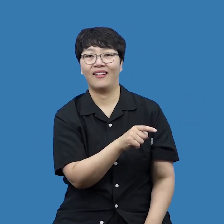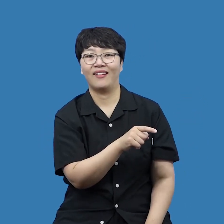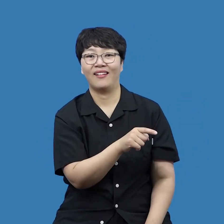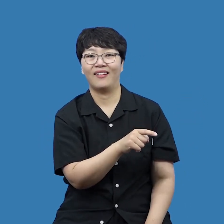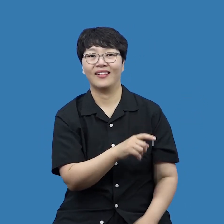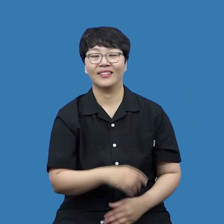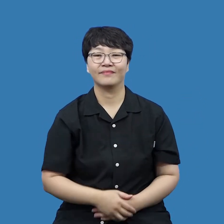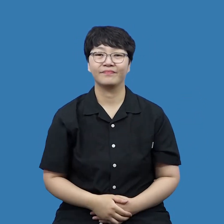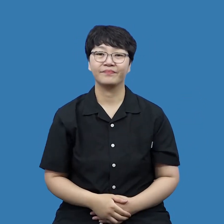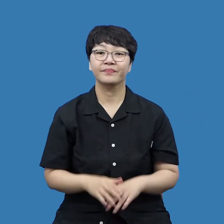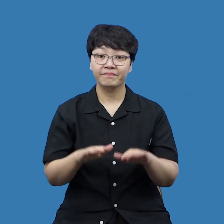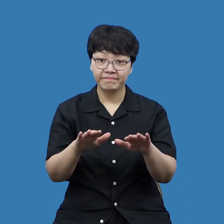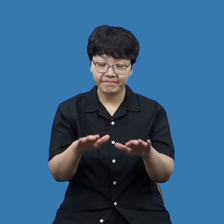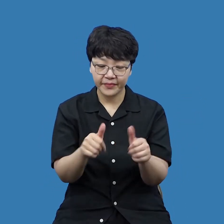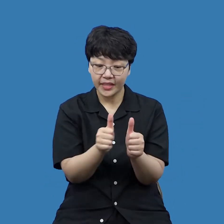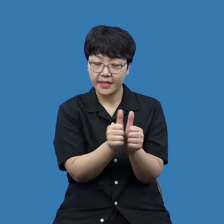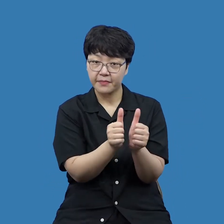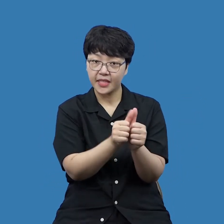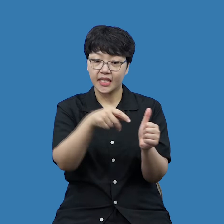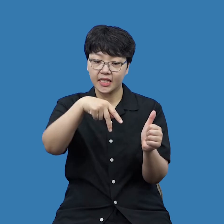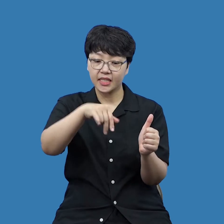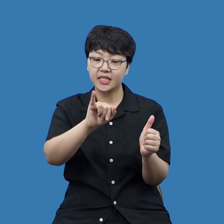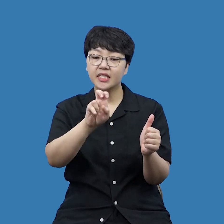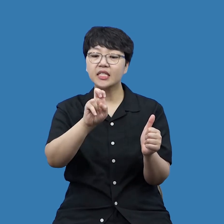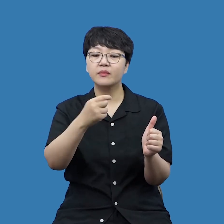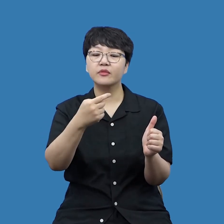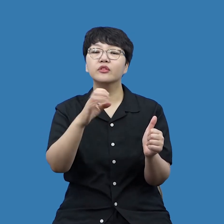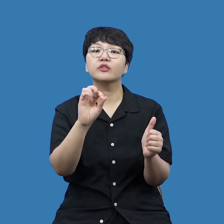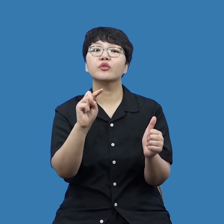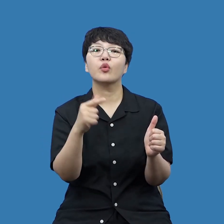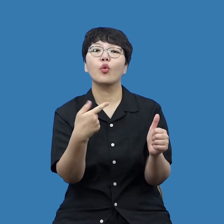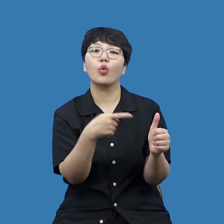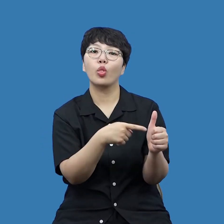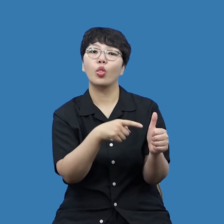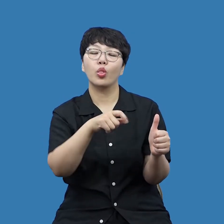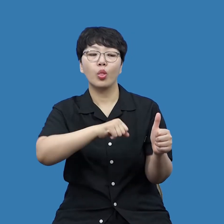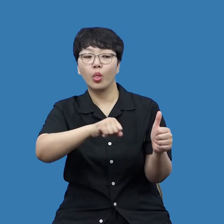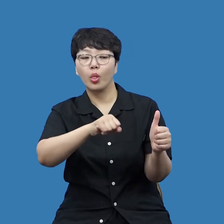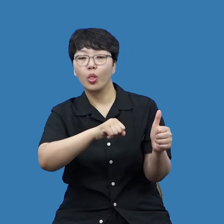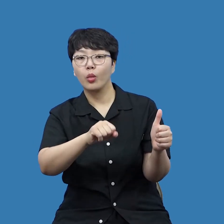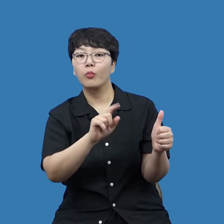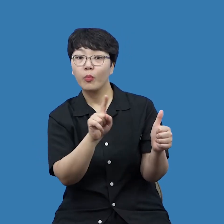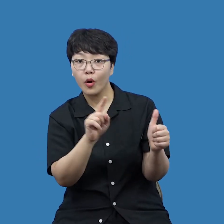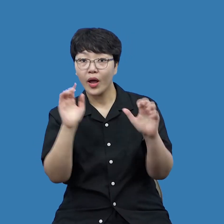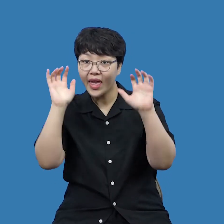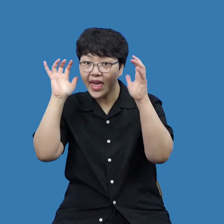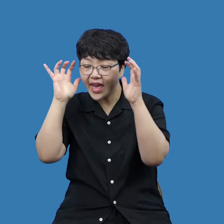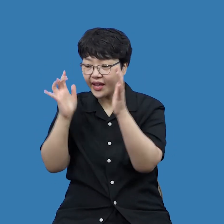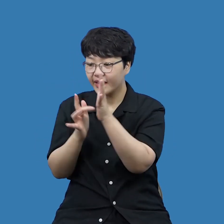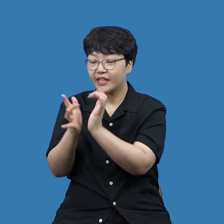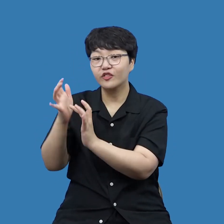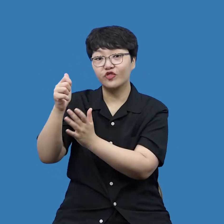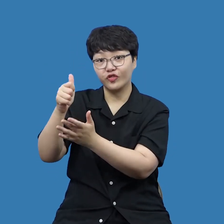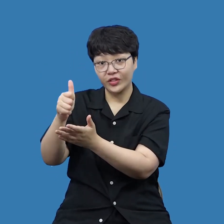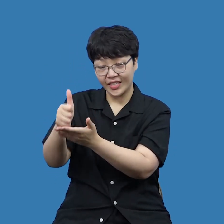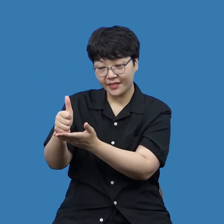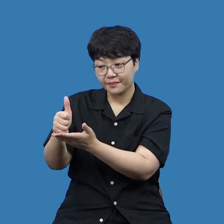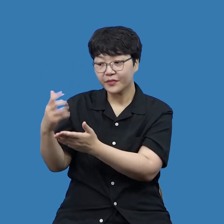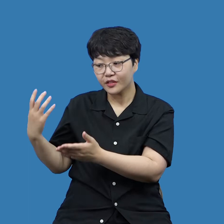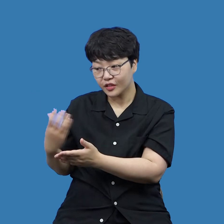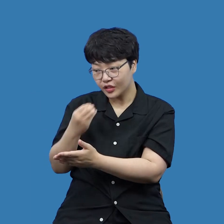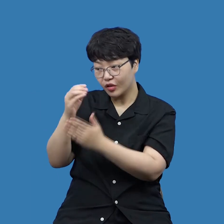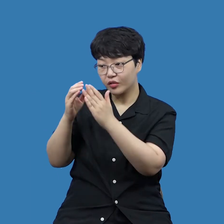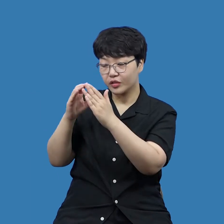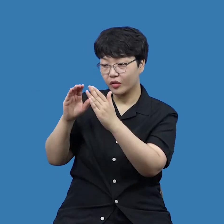본문으로 돌아와 시므온의 행적을 살펴보십시오. 아기 예수의 일행을 성전에서